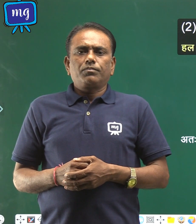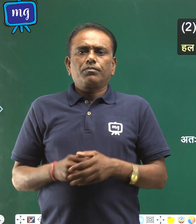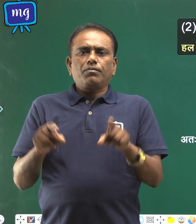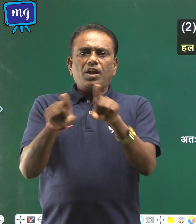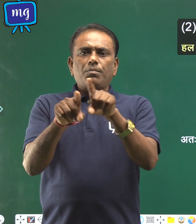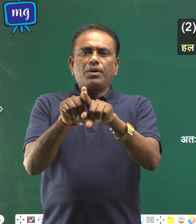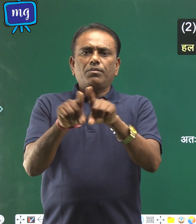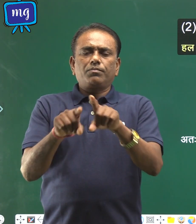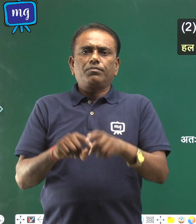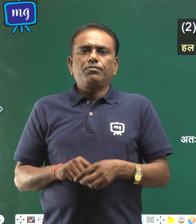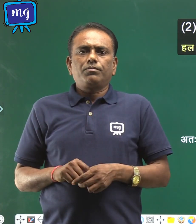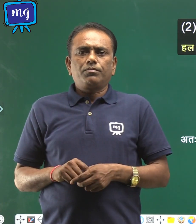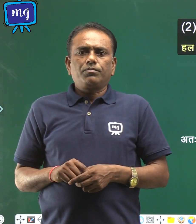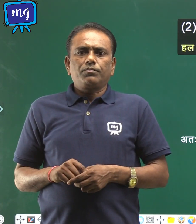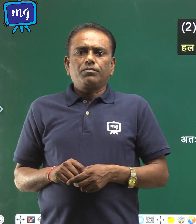बराबर